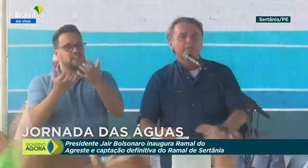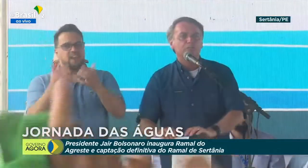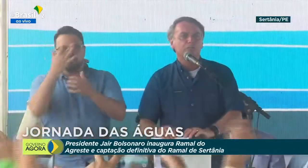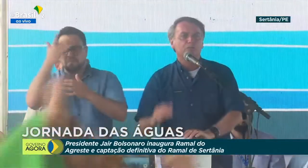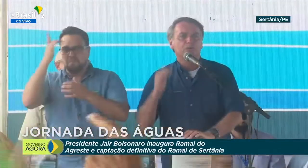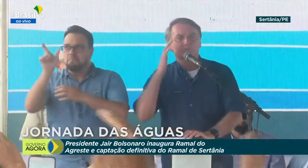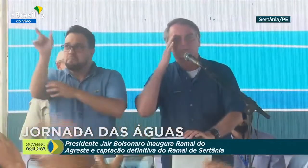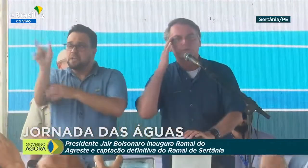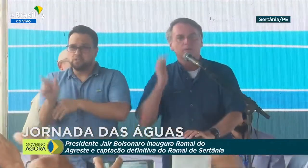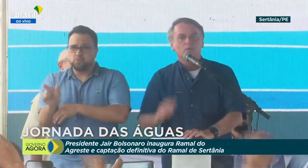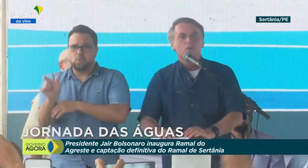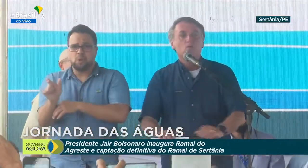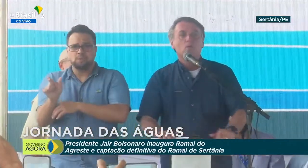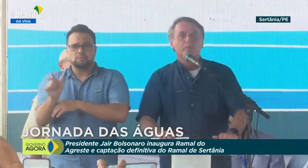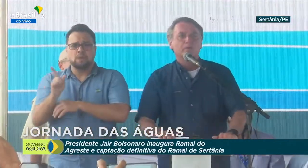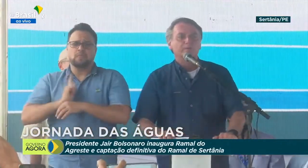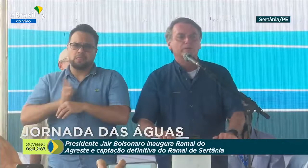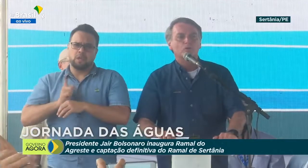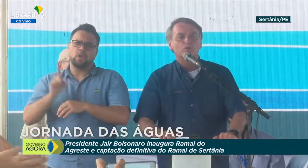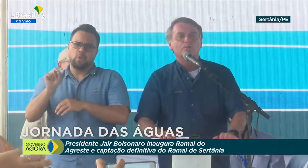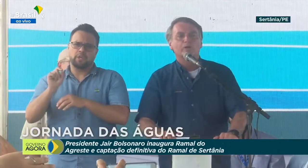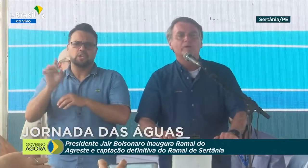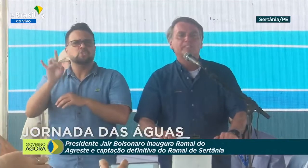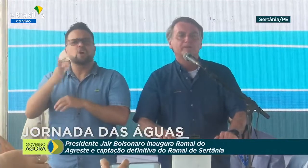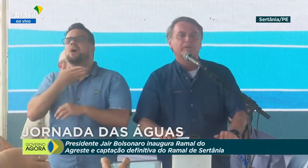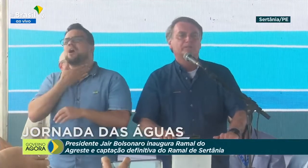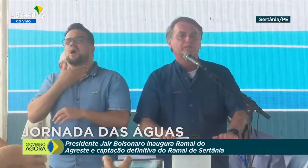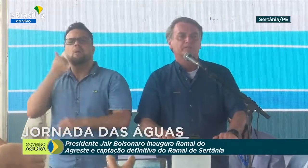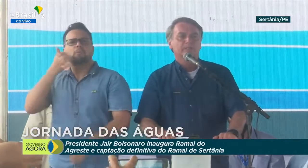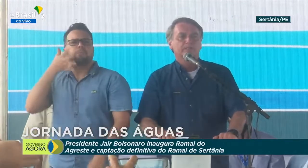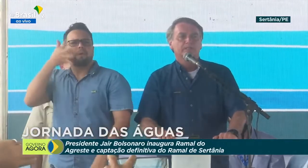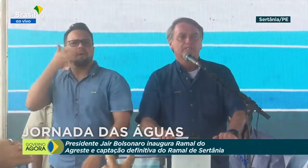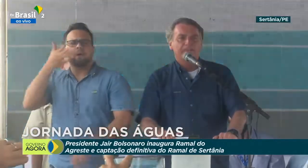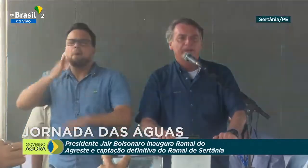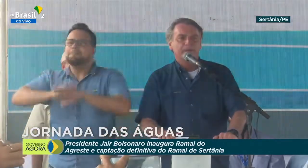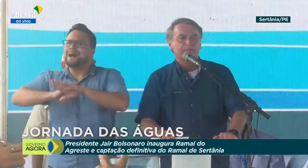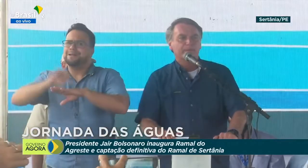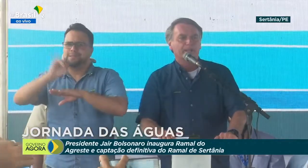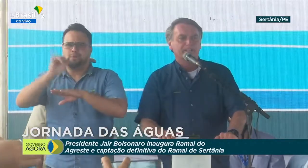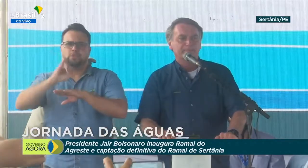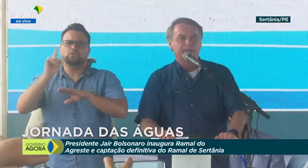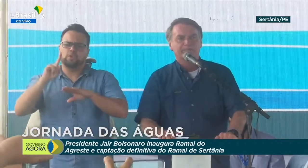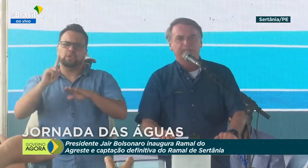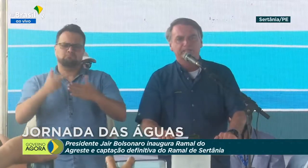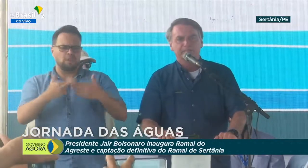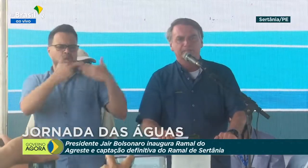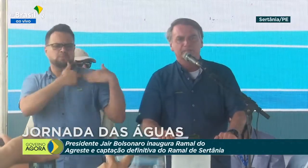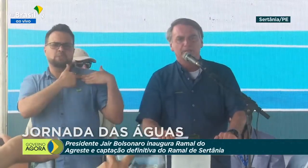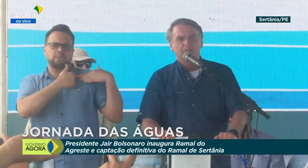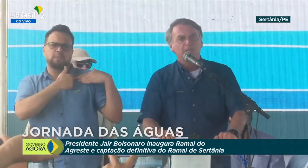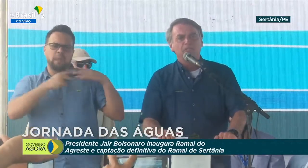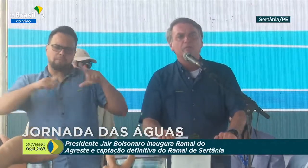mais do que o discurso, o comprometimento de levar esse país para a